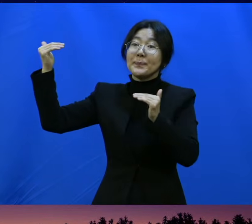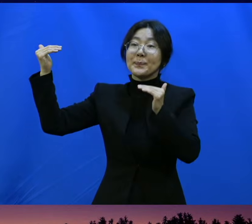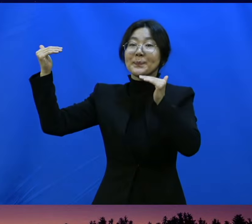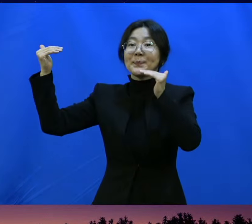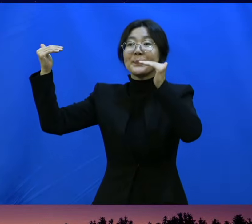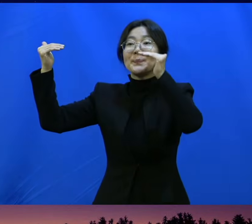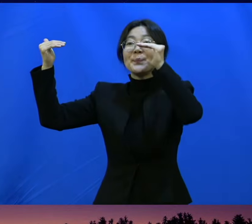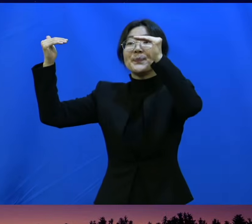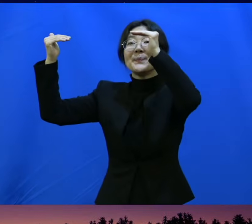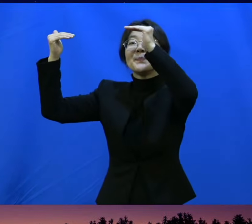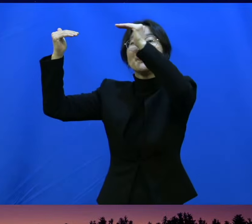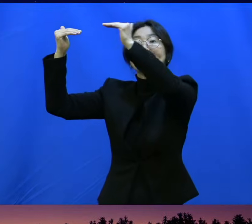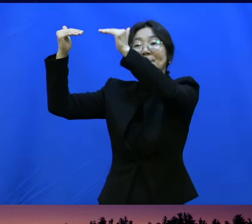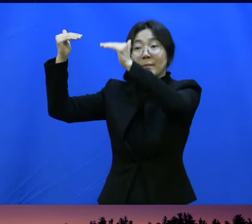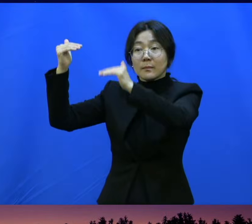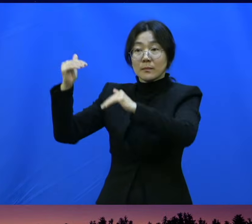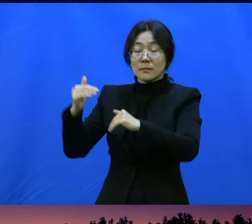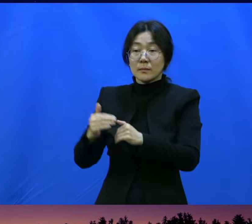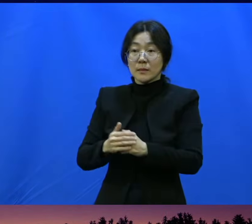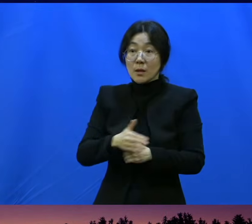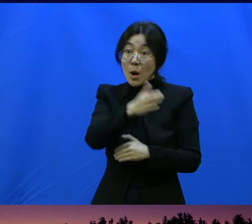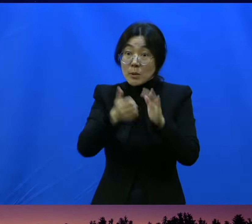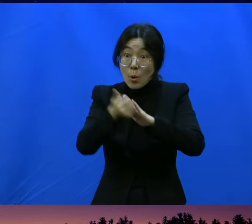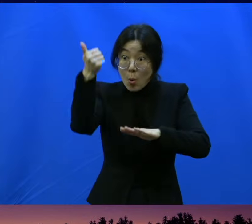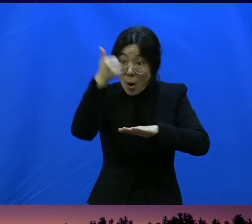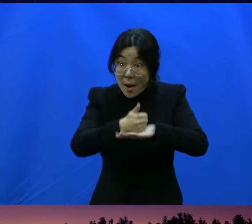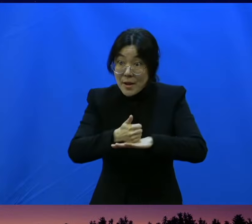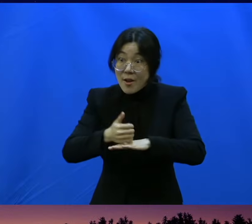성공하면 누굴 잃어버려요? 하나님을 잃어버려요.